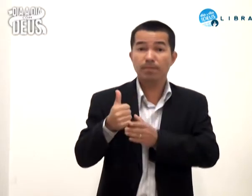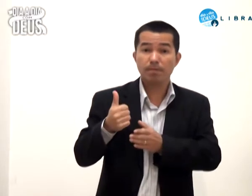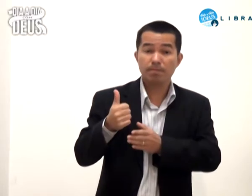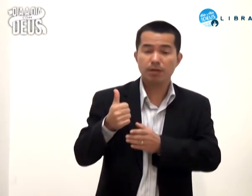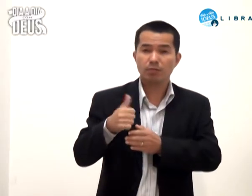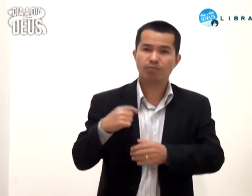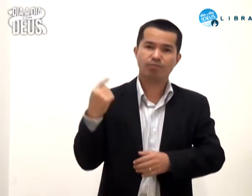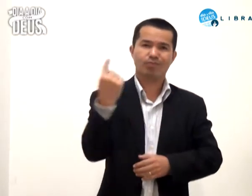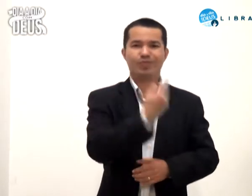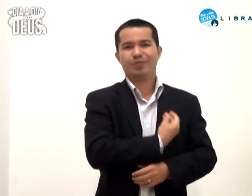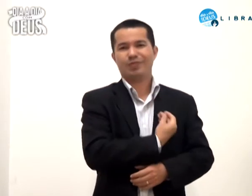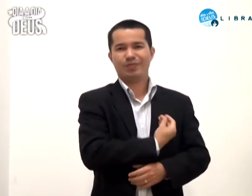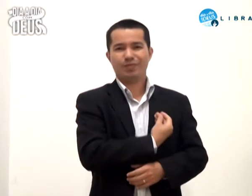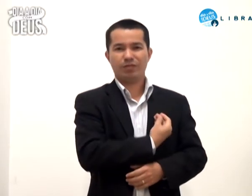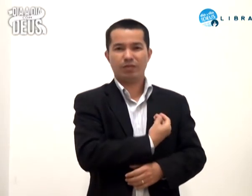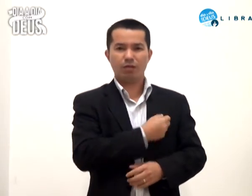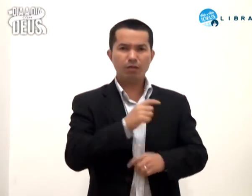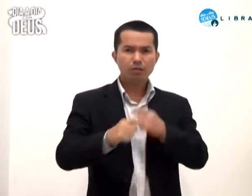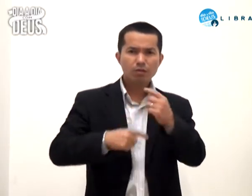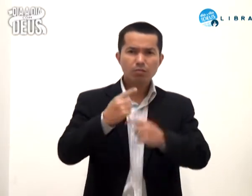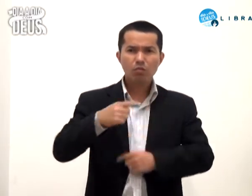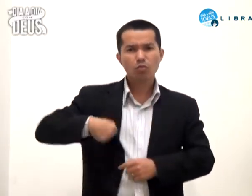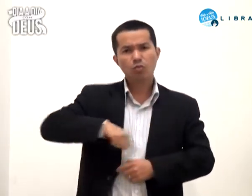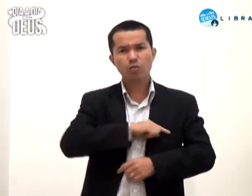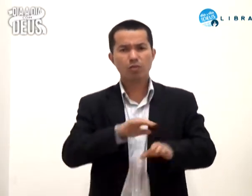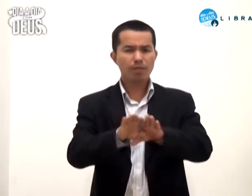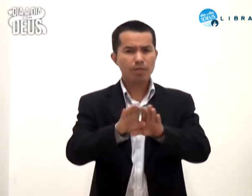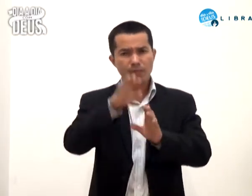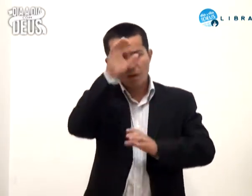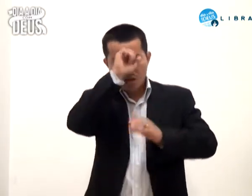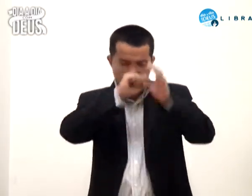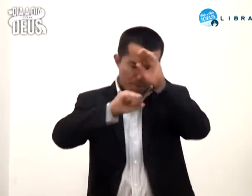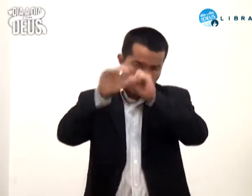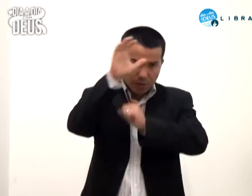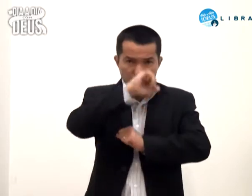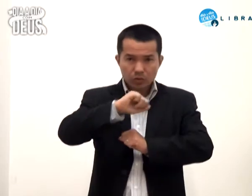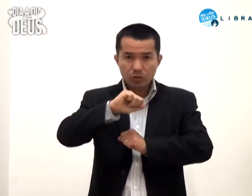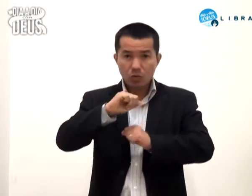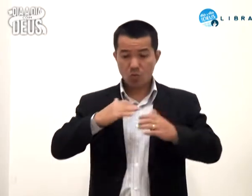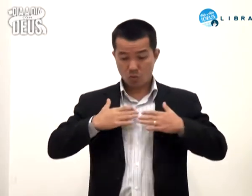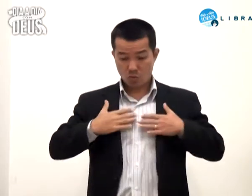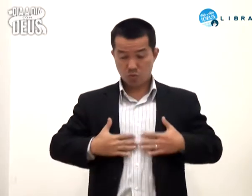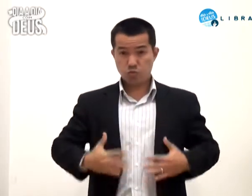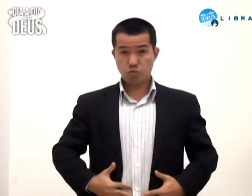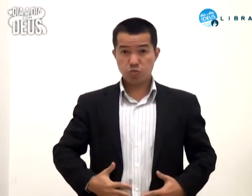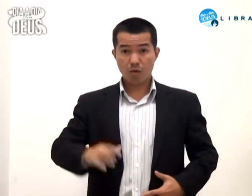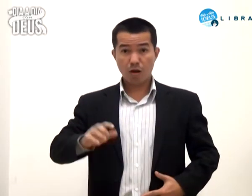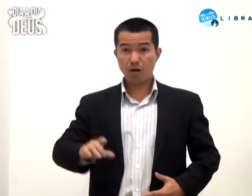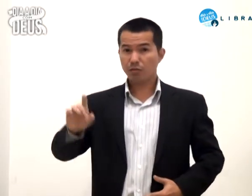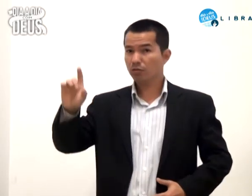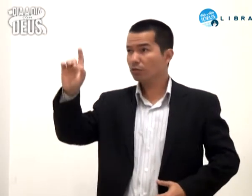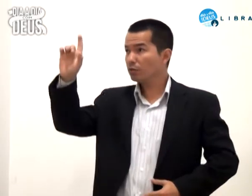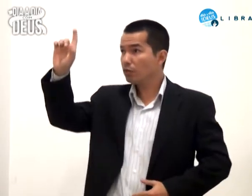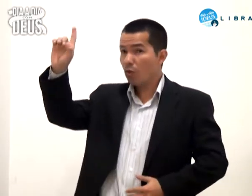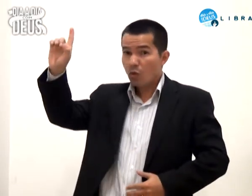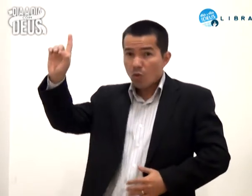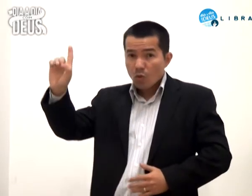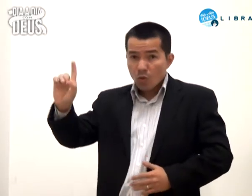Depois aprendemos que o nosso corpo também é templo do Espírito e por isso nós devemos cuidar